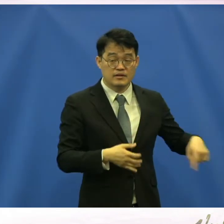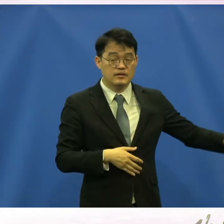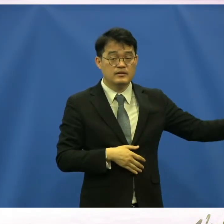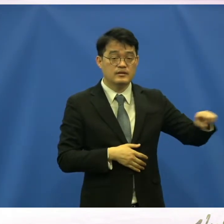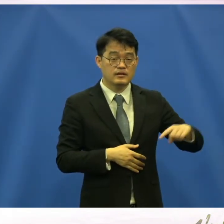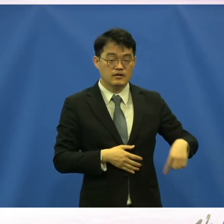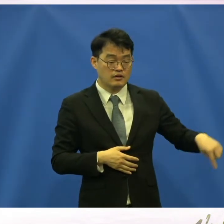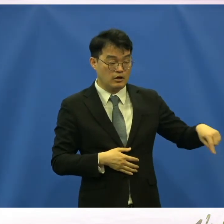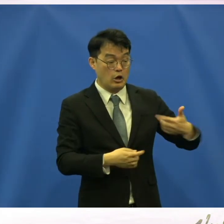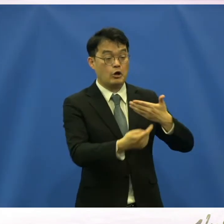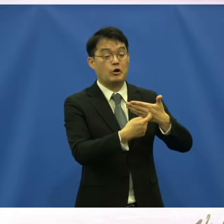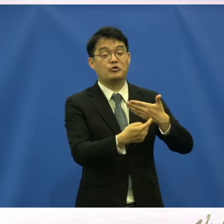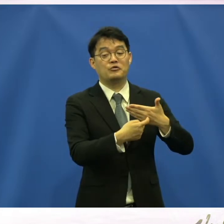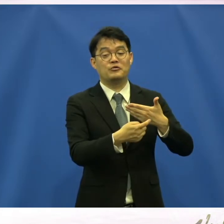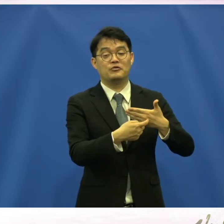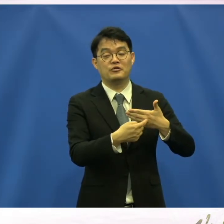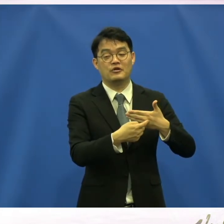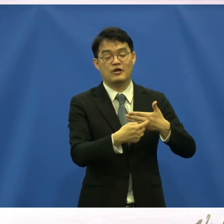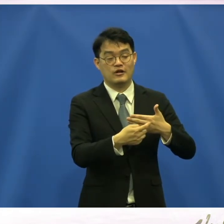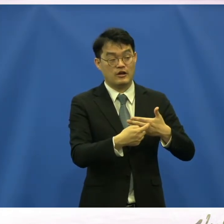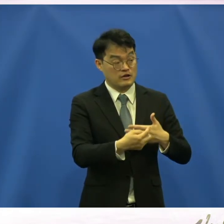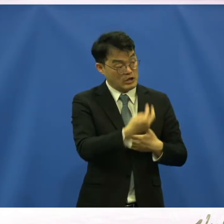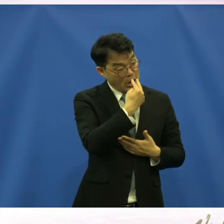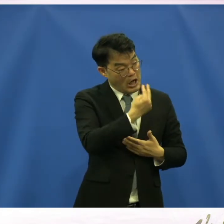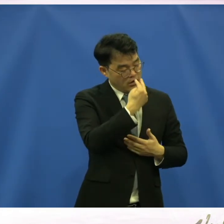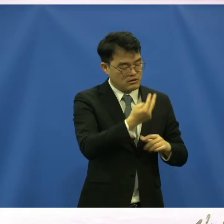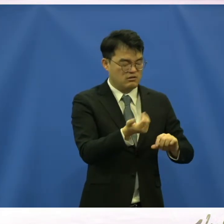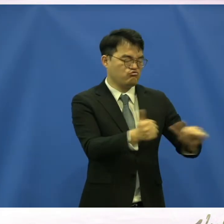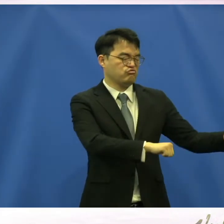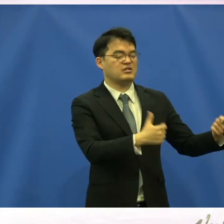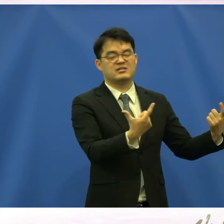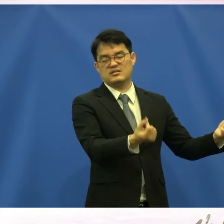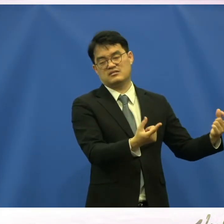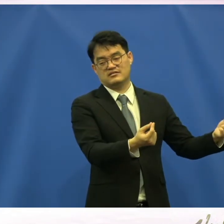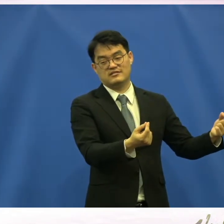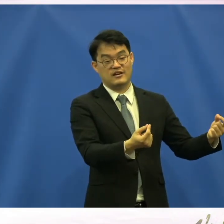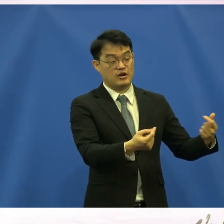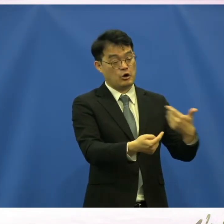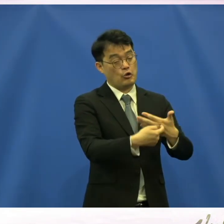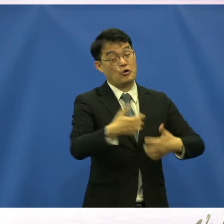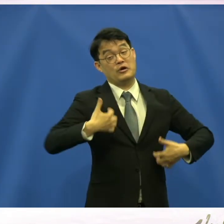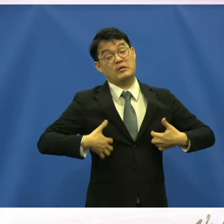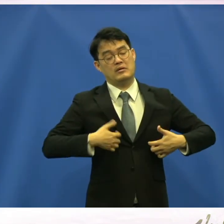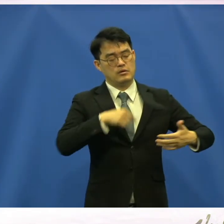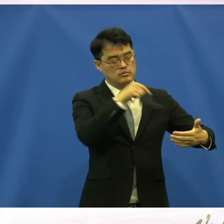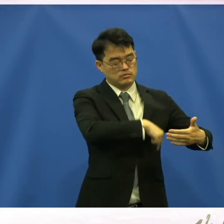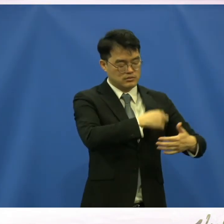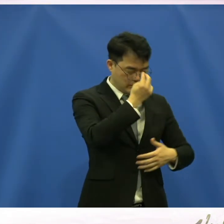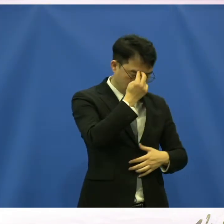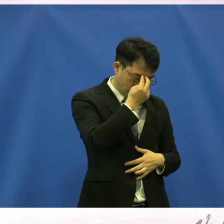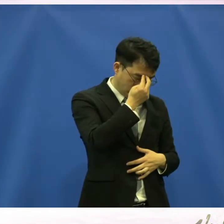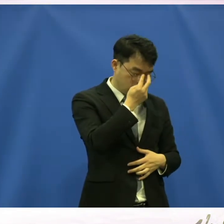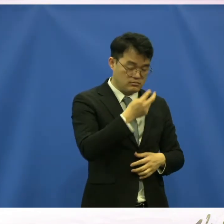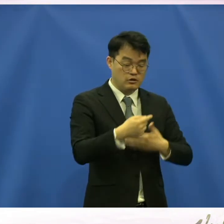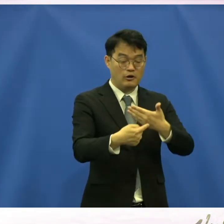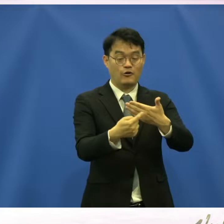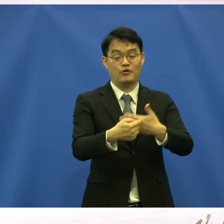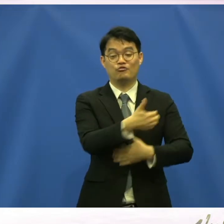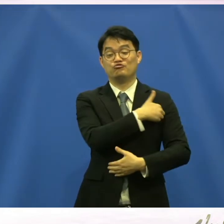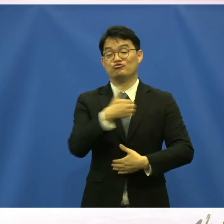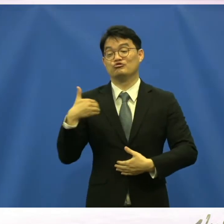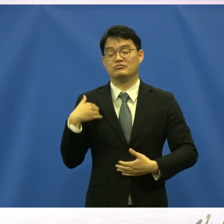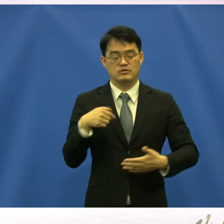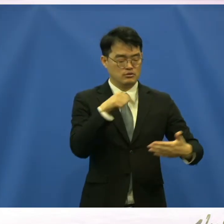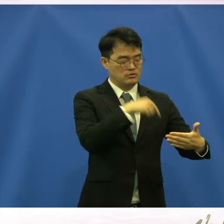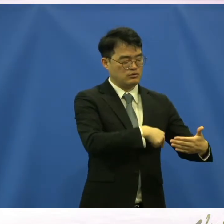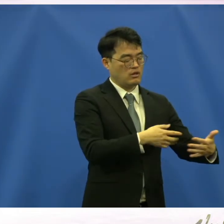자요. 살아있는 자 같으나 죽은 자, 기뻐하는 자 같으나 항상 근심하고, 부유한 자 같으나 가난한 자, 모든 걸 가진 것 같으나 아무것도